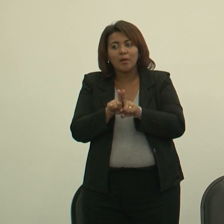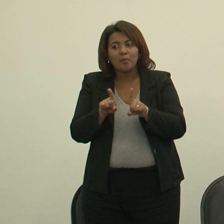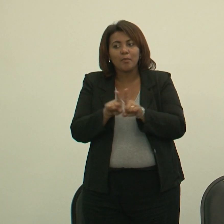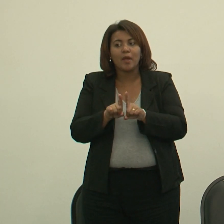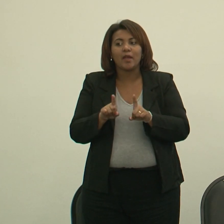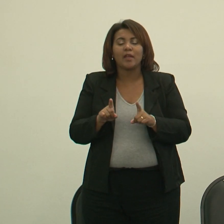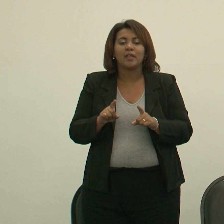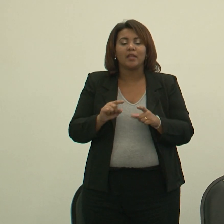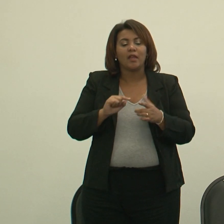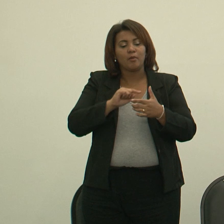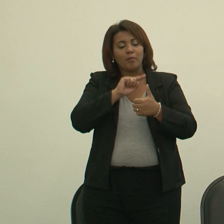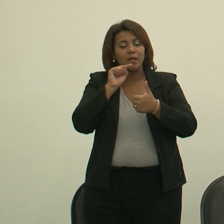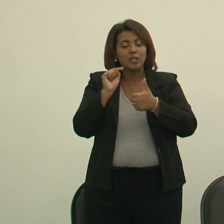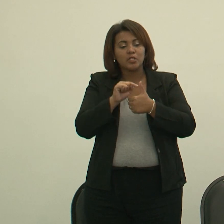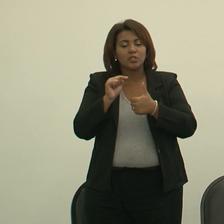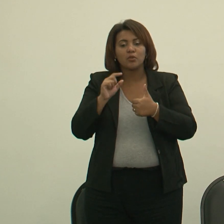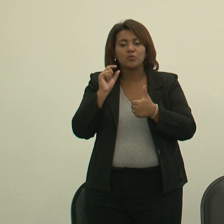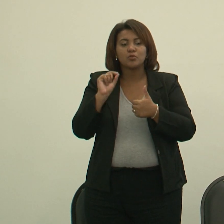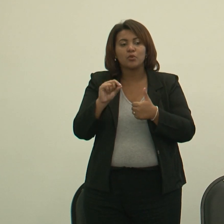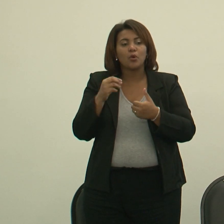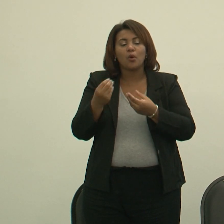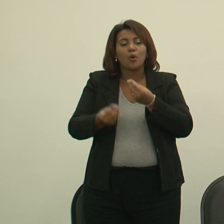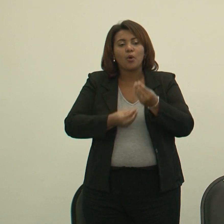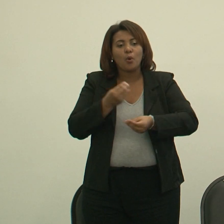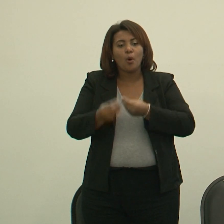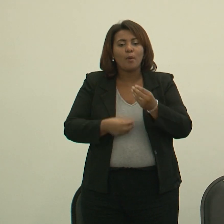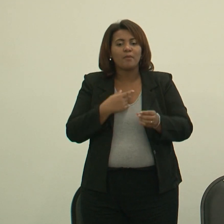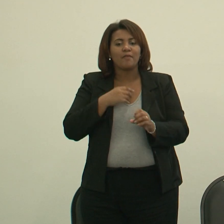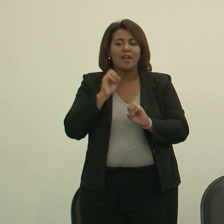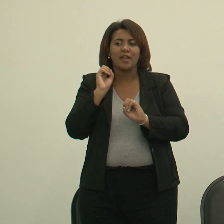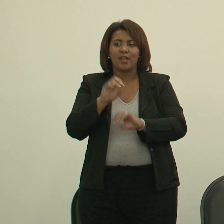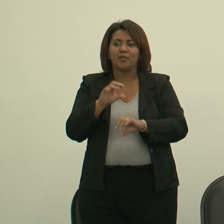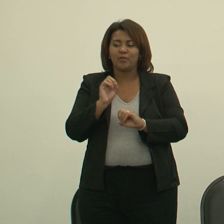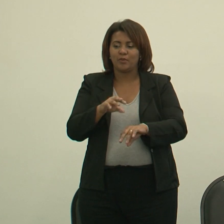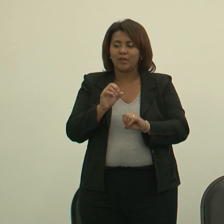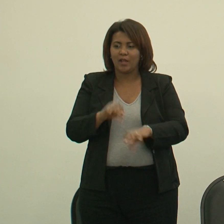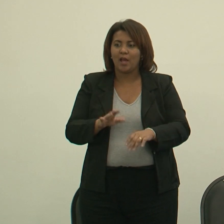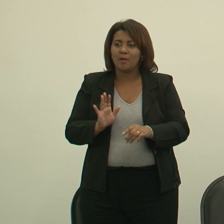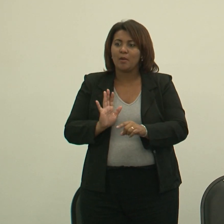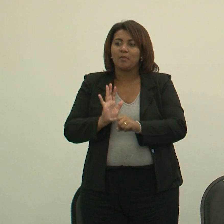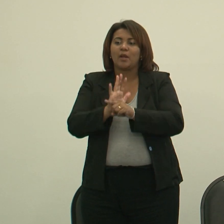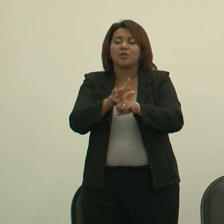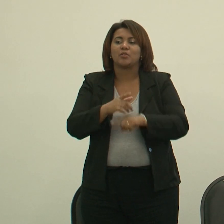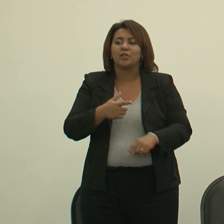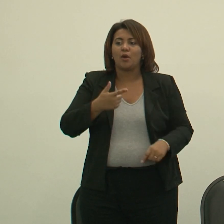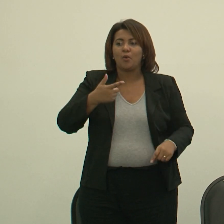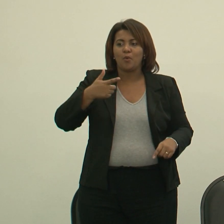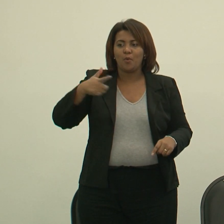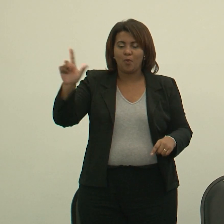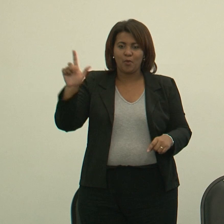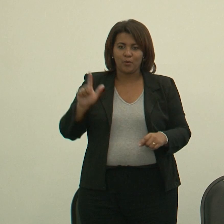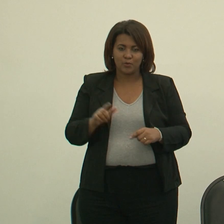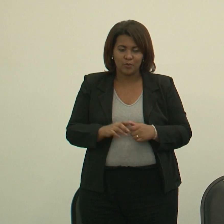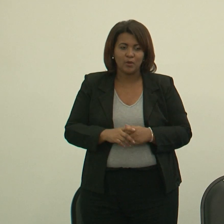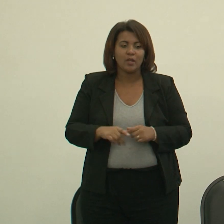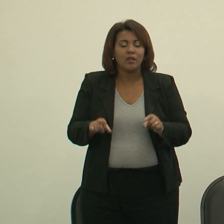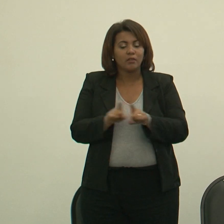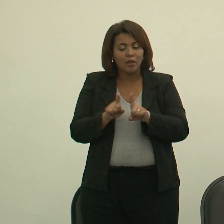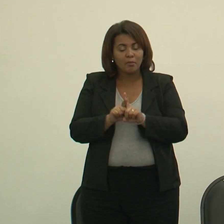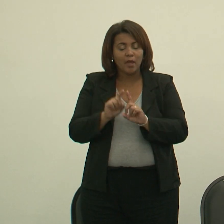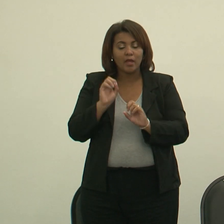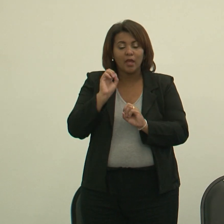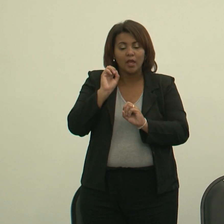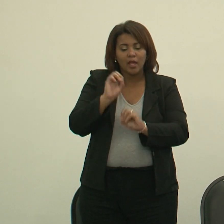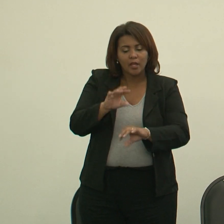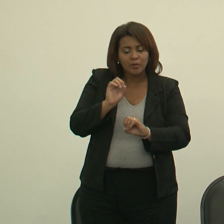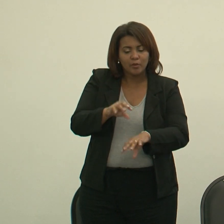questão de como que a gente vai educar para lidar com o outro. Como que a gente vai educar para mostrar